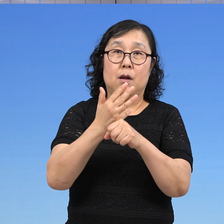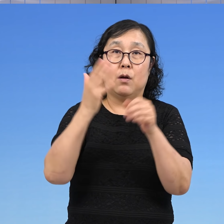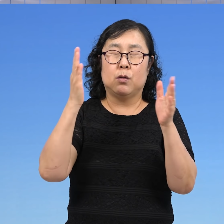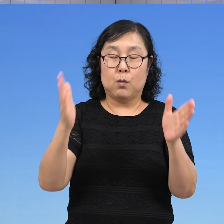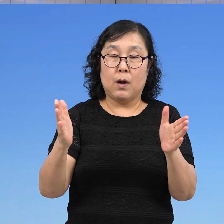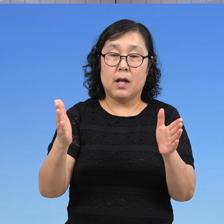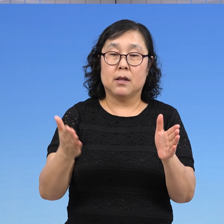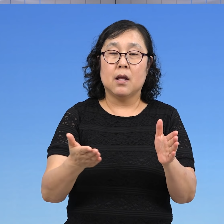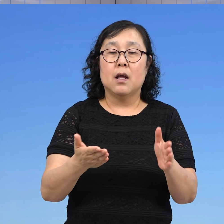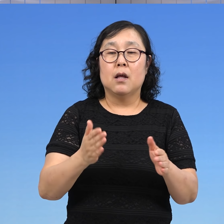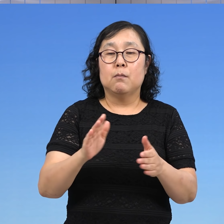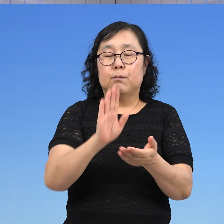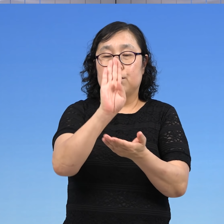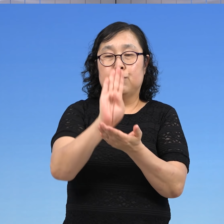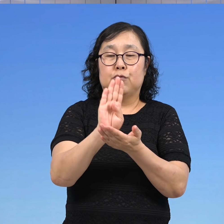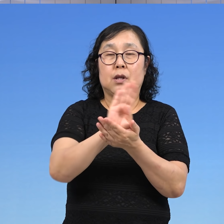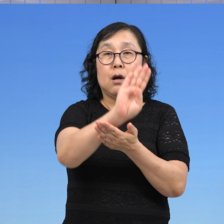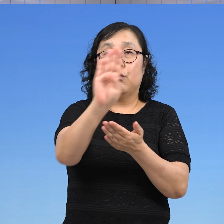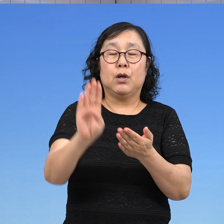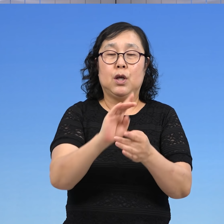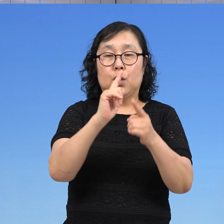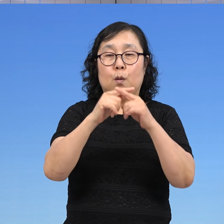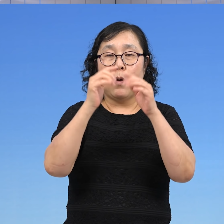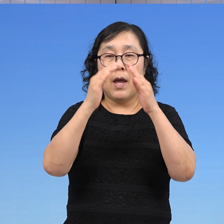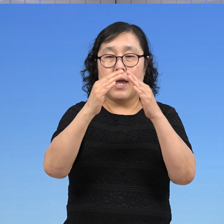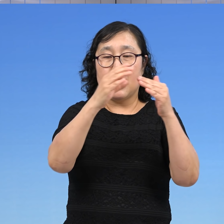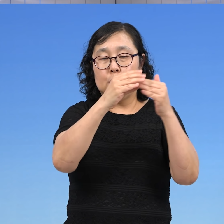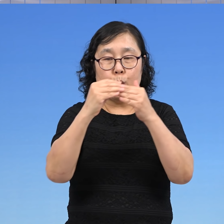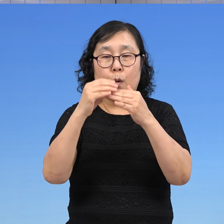왔는지 그리고 여러분의 따 증인들 아니십니까